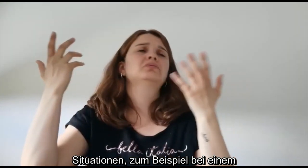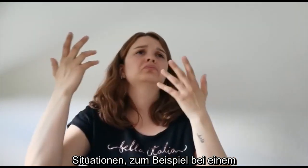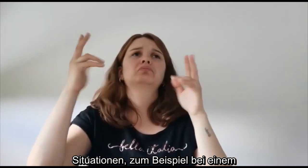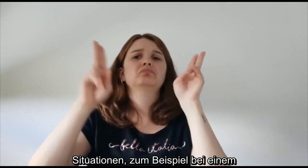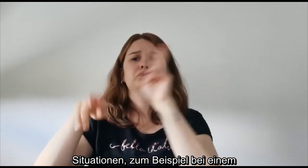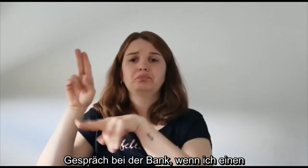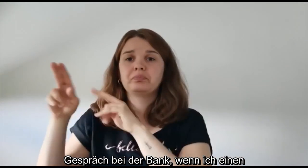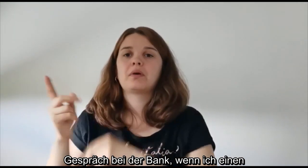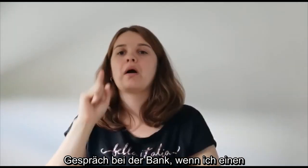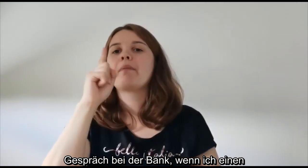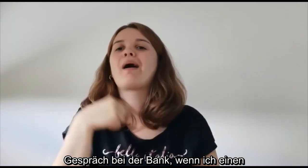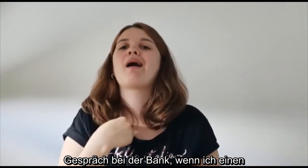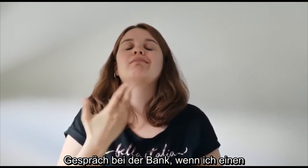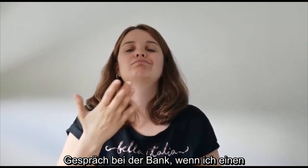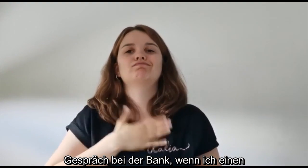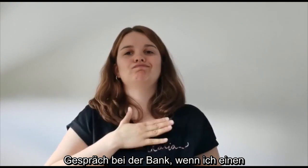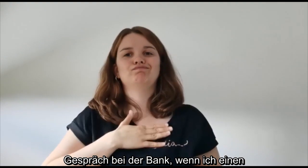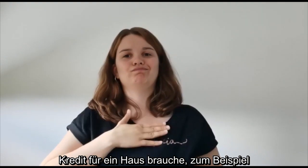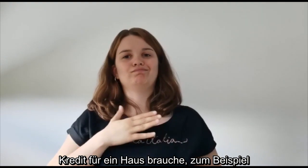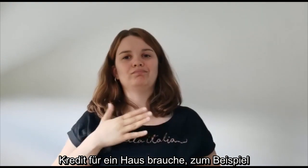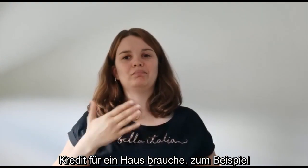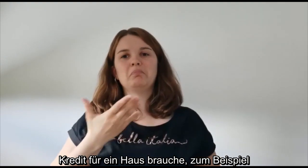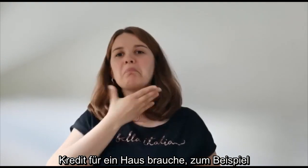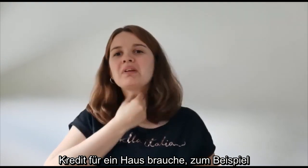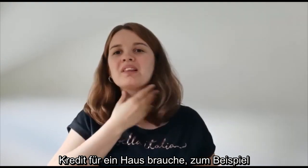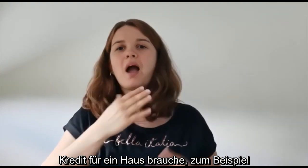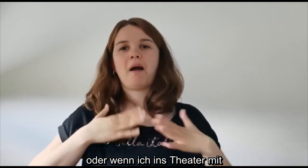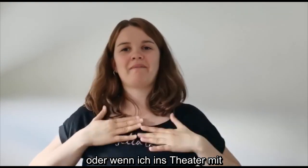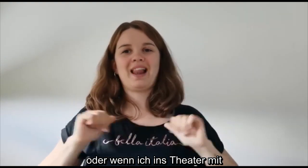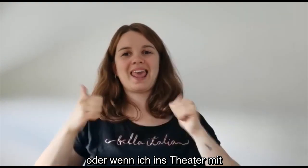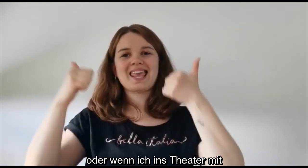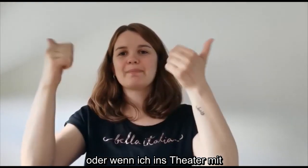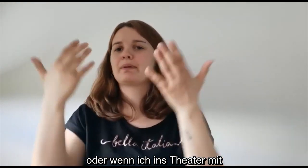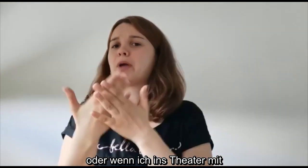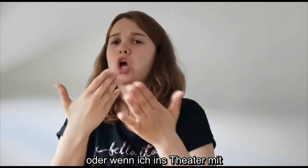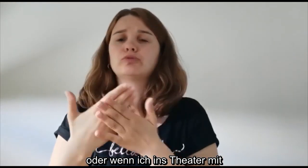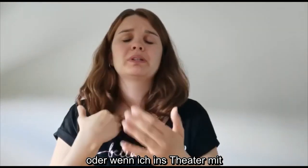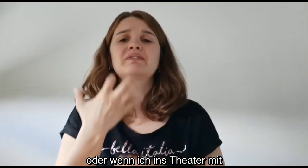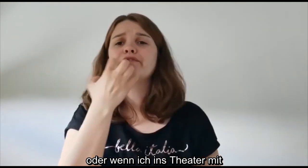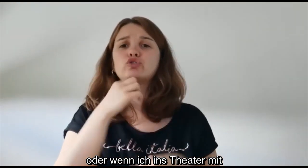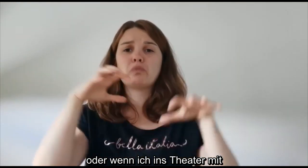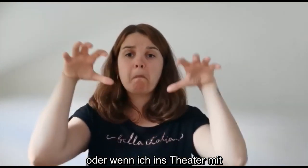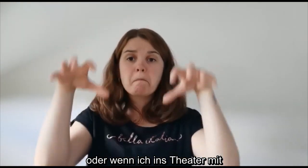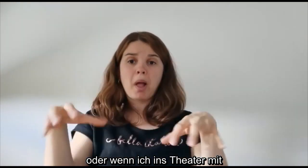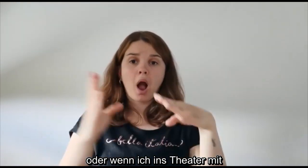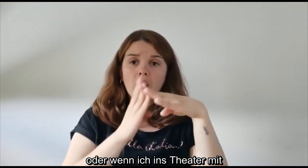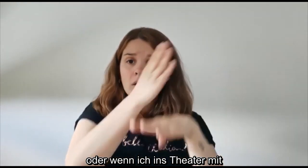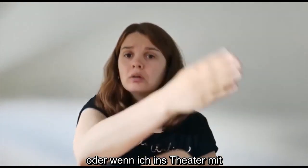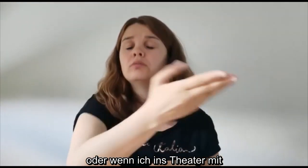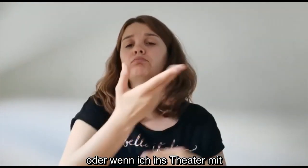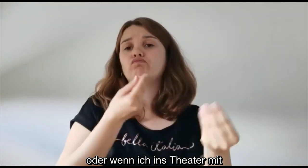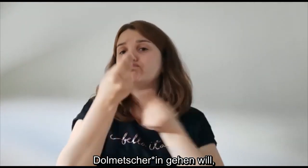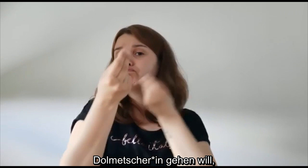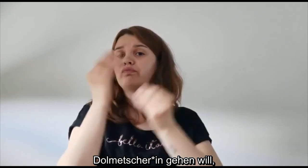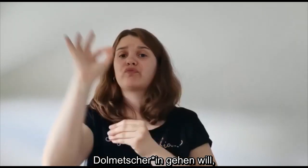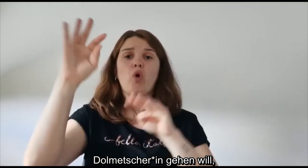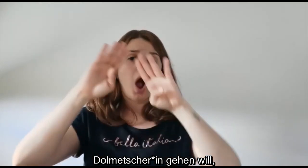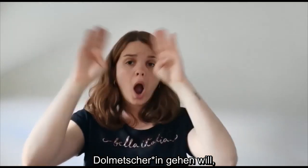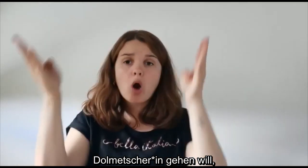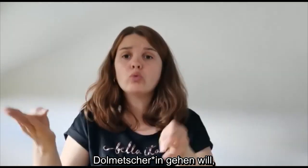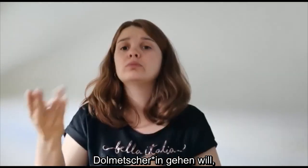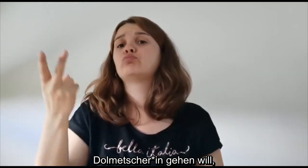Situationen Zum Beispiel bei einem Gespräch Bei der Bank Wenn ich einen Kredit für ein Haus brauche Zum Beispiel Oder wenn ich ins Theater mit